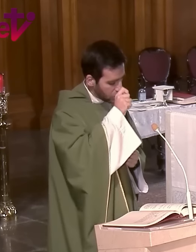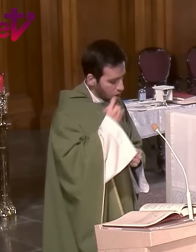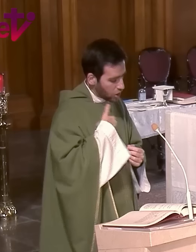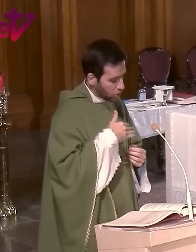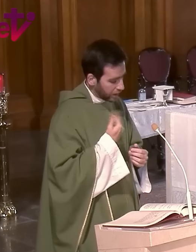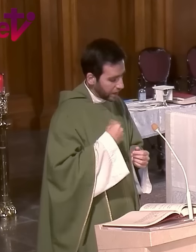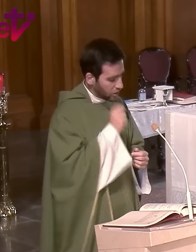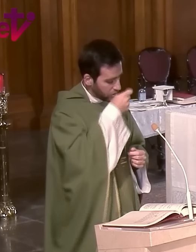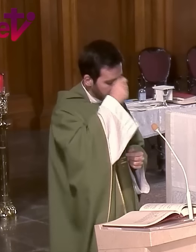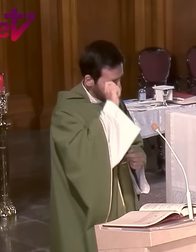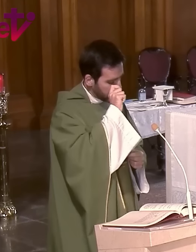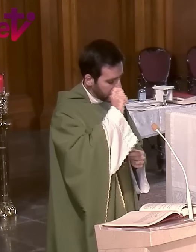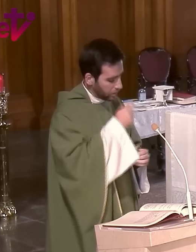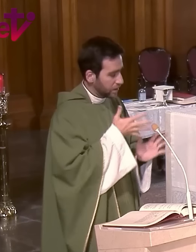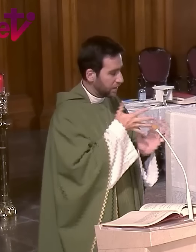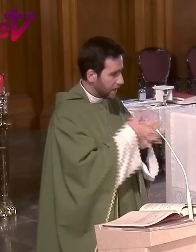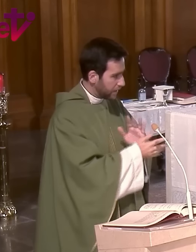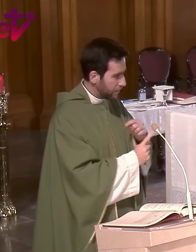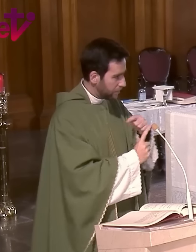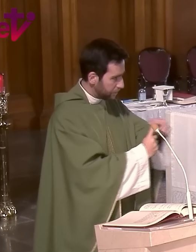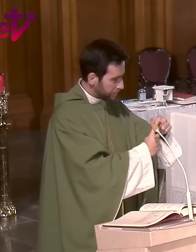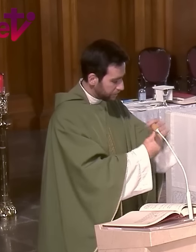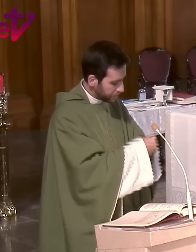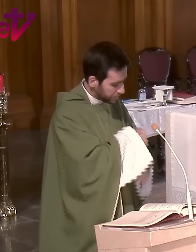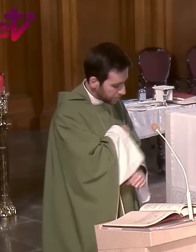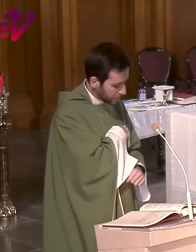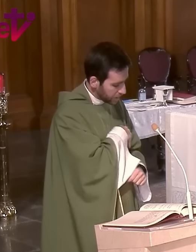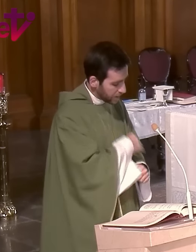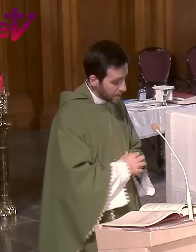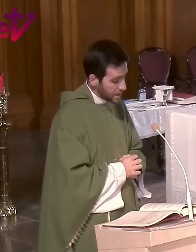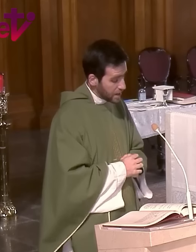bautismo con que yo me voy a bautizar?